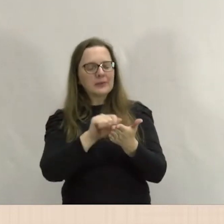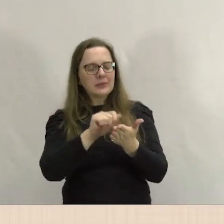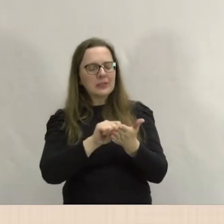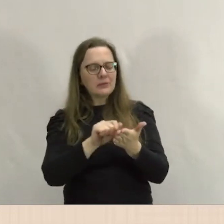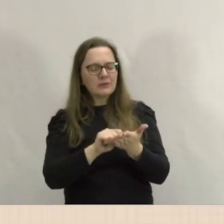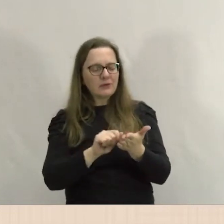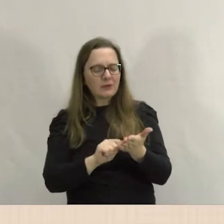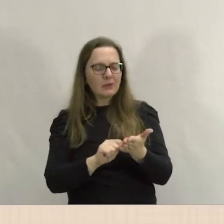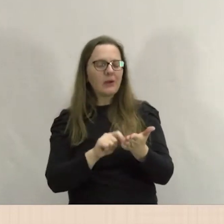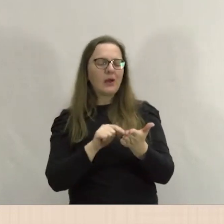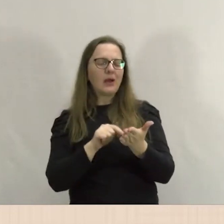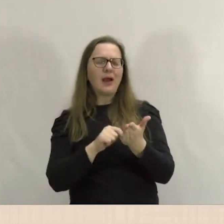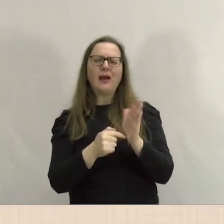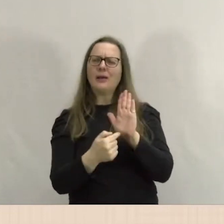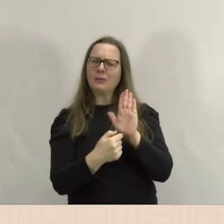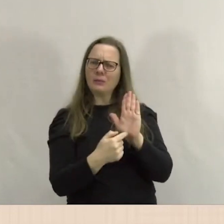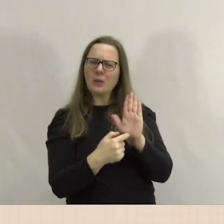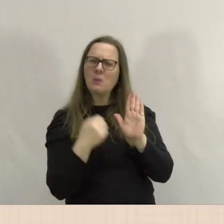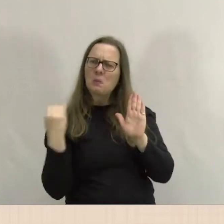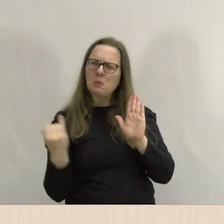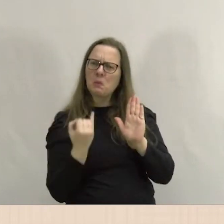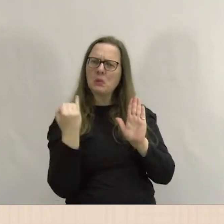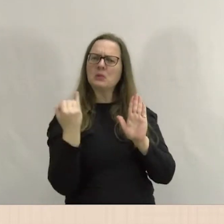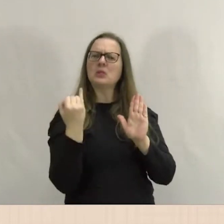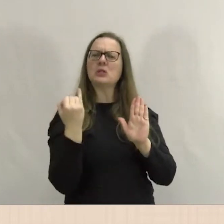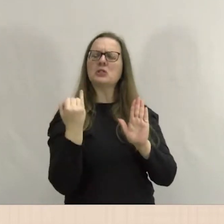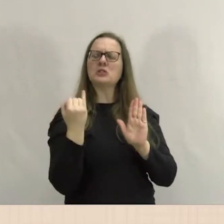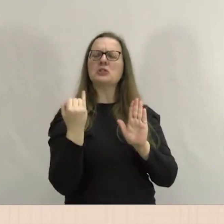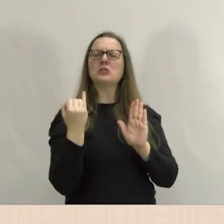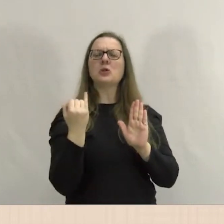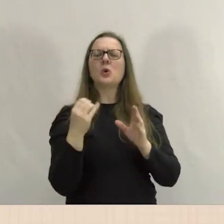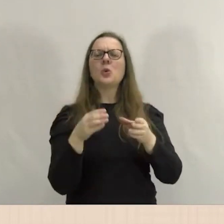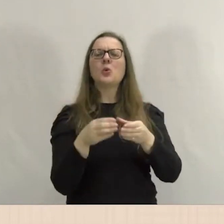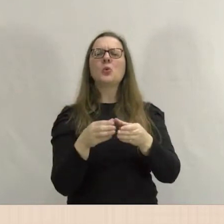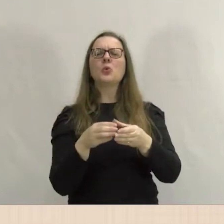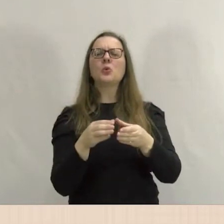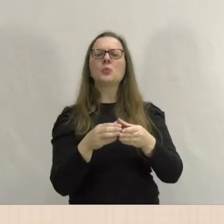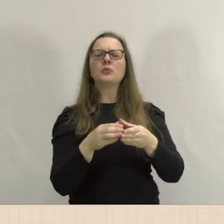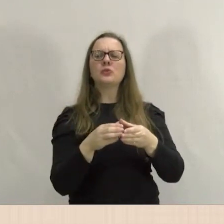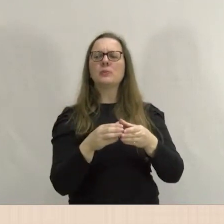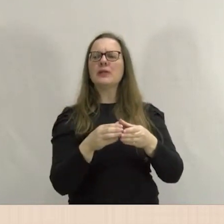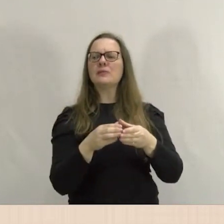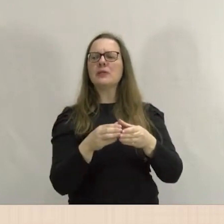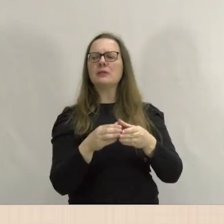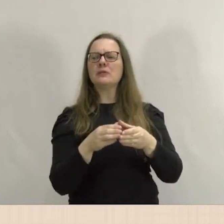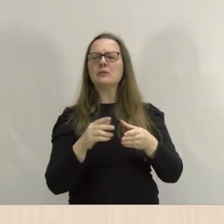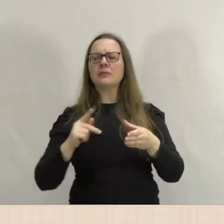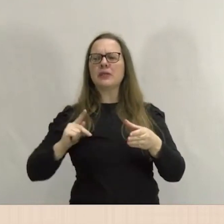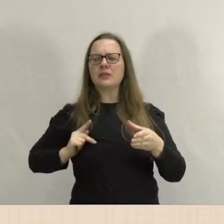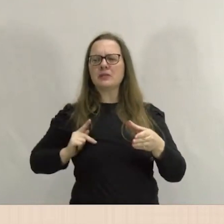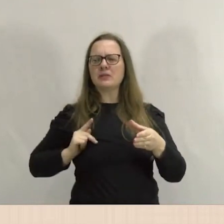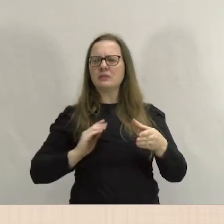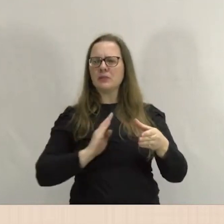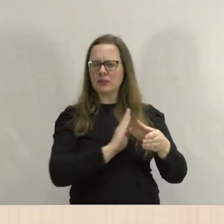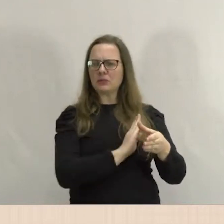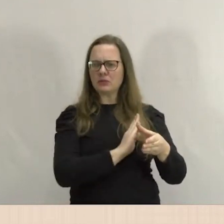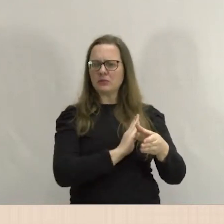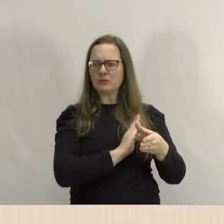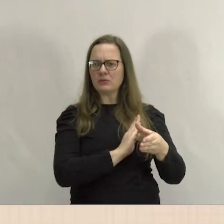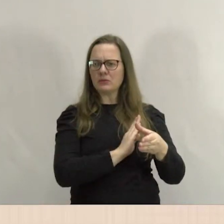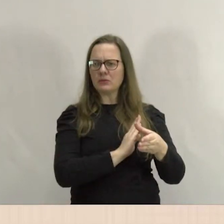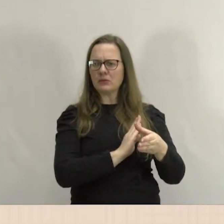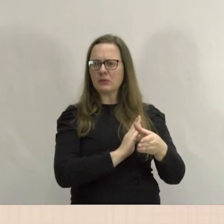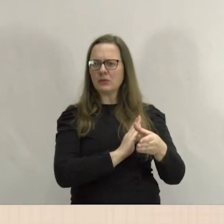presbíteros. E eles então teriam que reunir, já que não tem apóstolo, reunir todos os